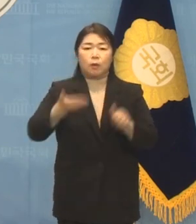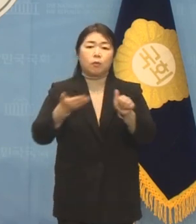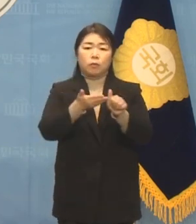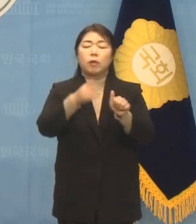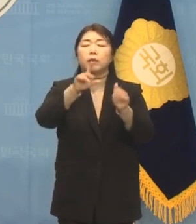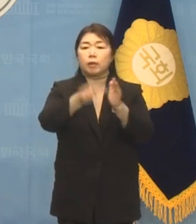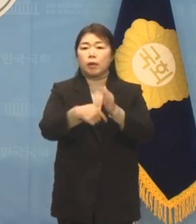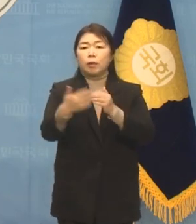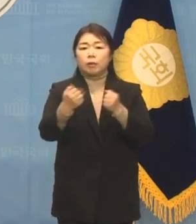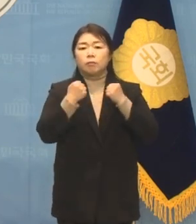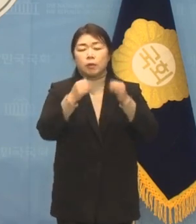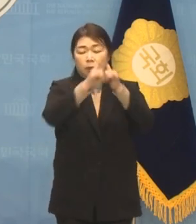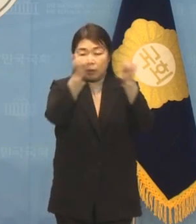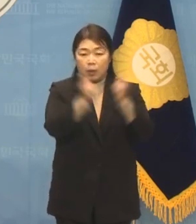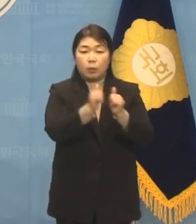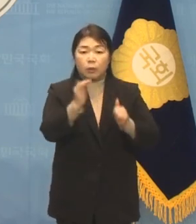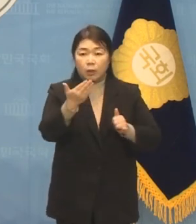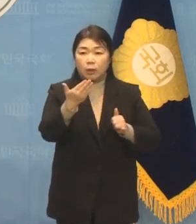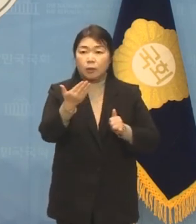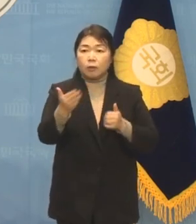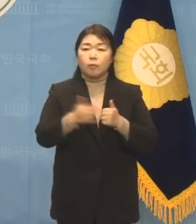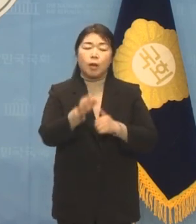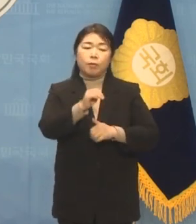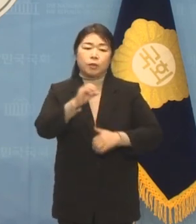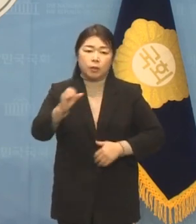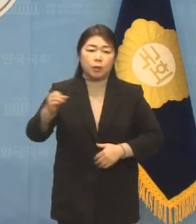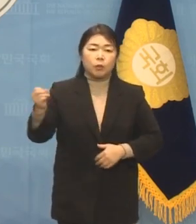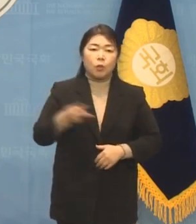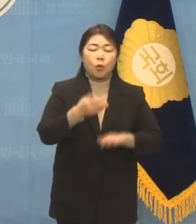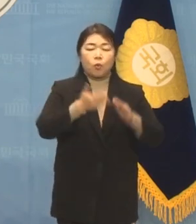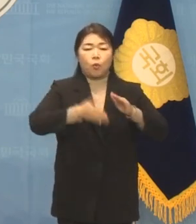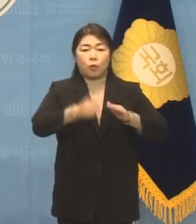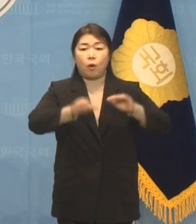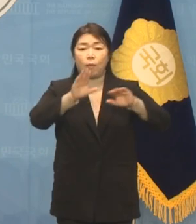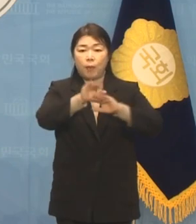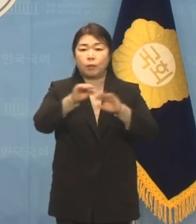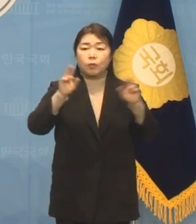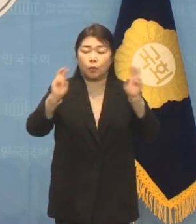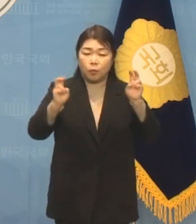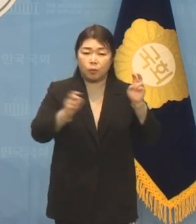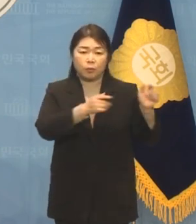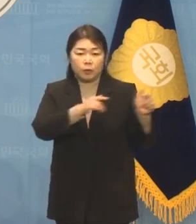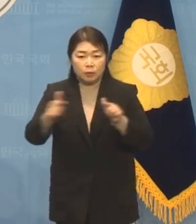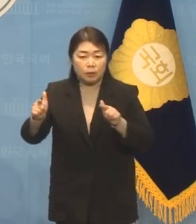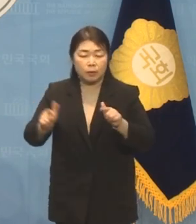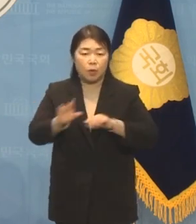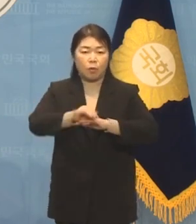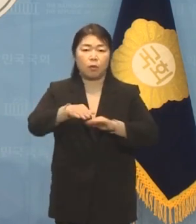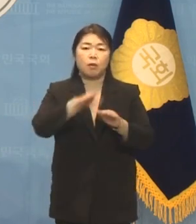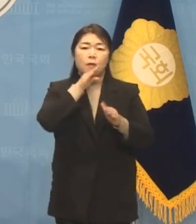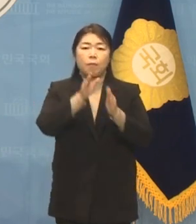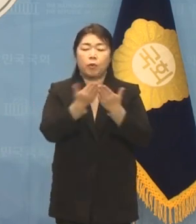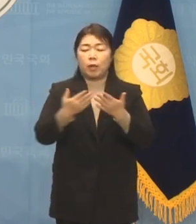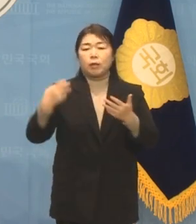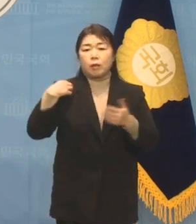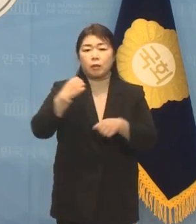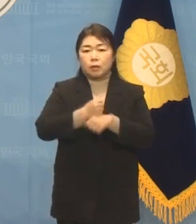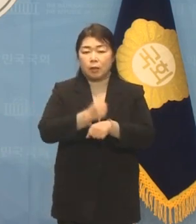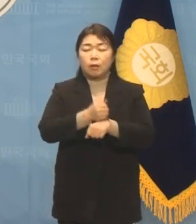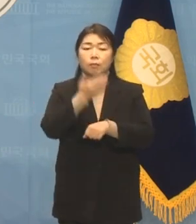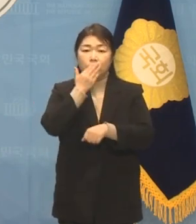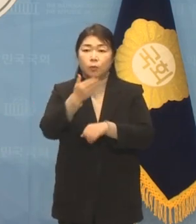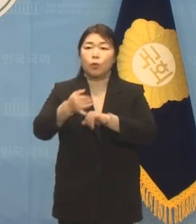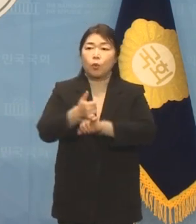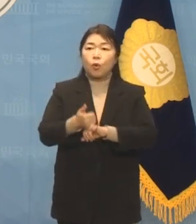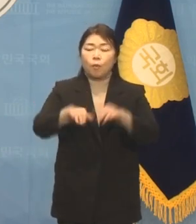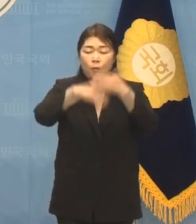때 유지될 수 있습니다. MBC를 비롯한 공영 방송들이 언론 본연의 자세로 돌아갈 수 있도록